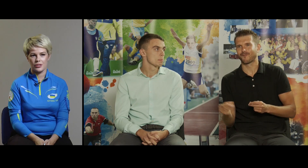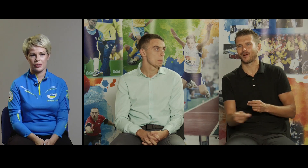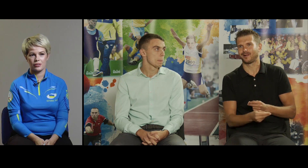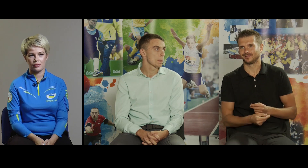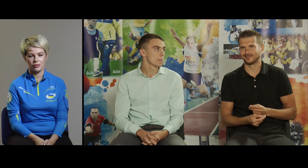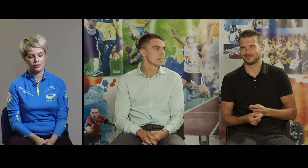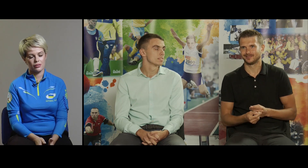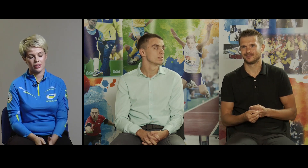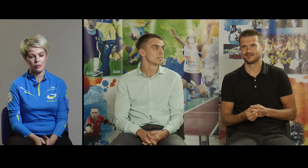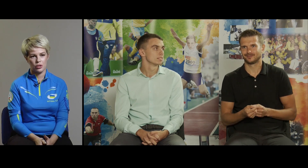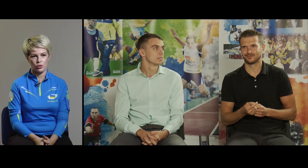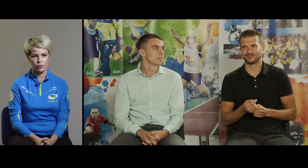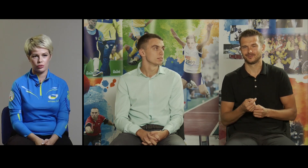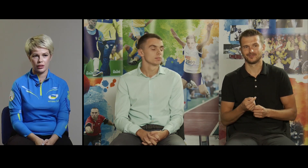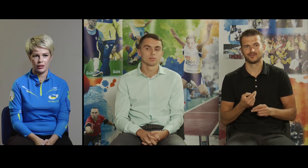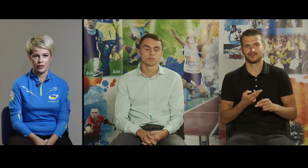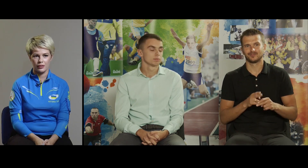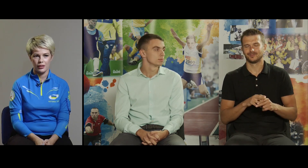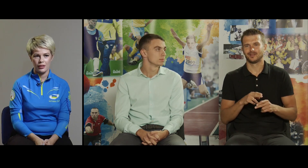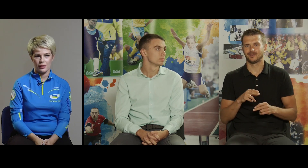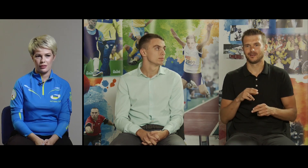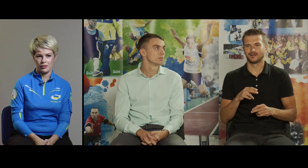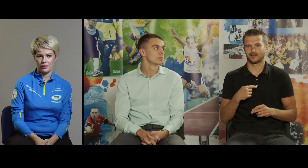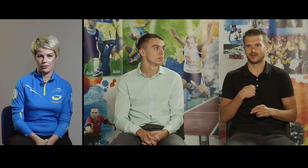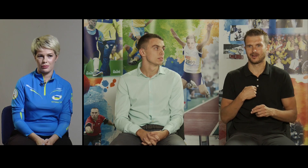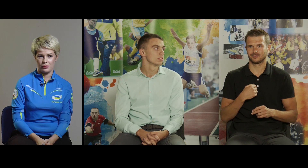них якісь темні сторони гри.